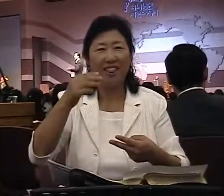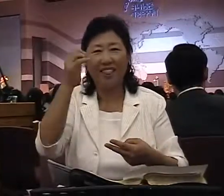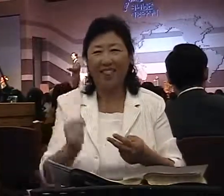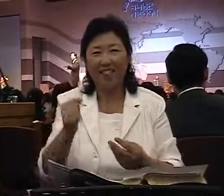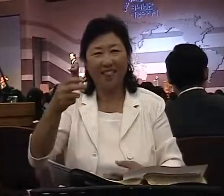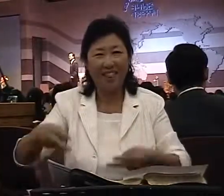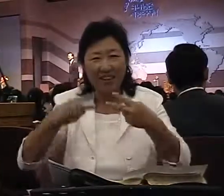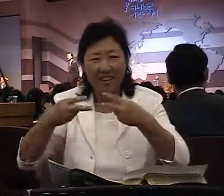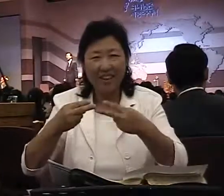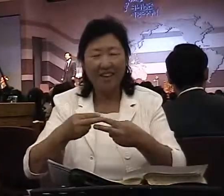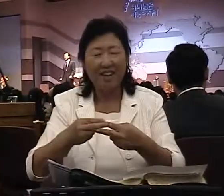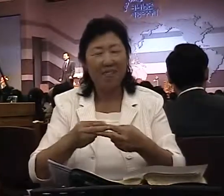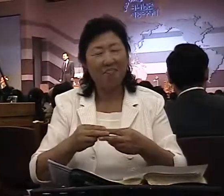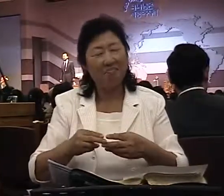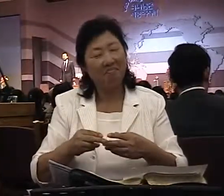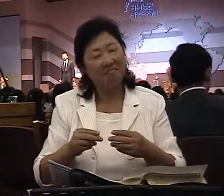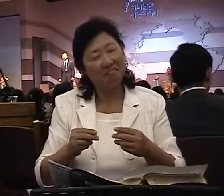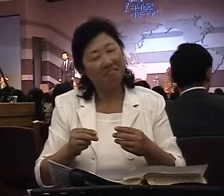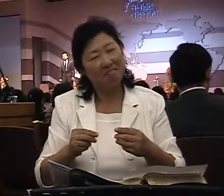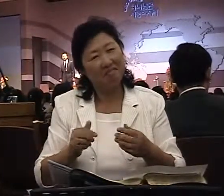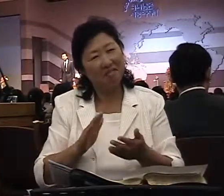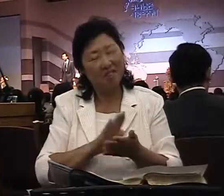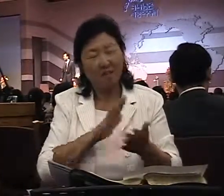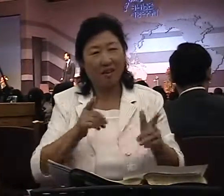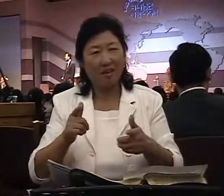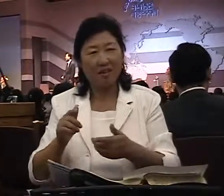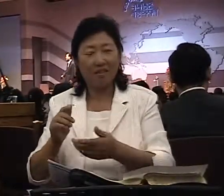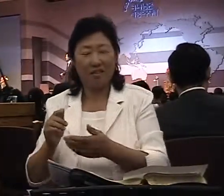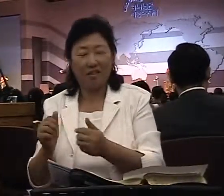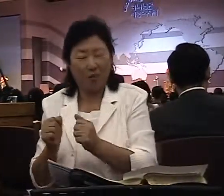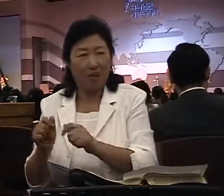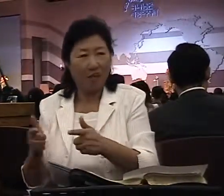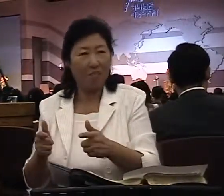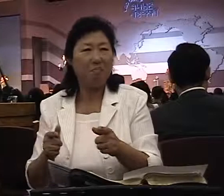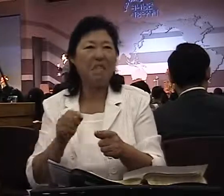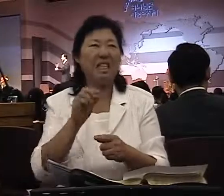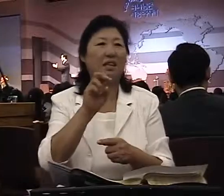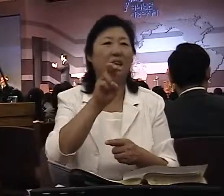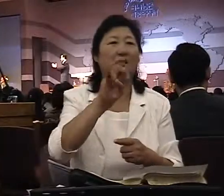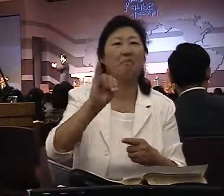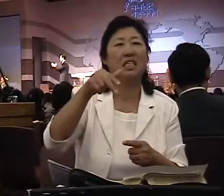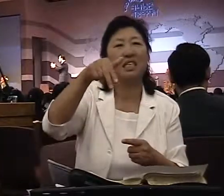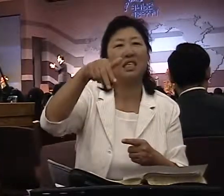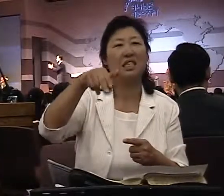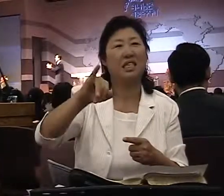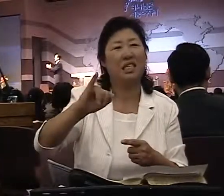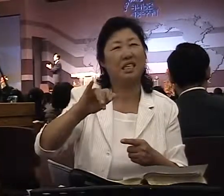미지근해도 어떻게 먹습니까? 미지근한 왜 그래요? 이 가운데 있지 말라고